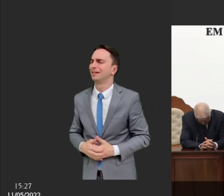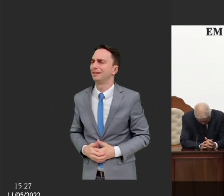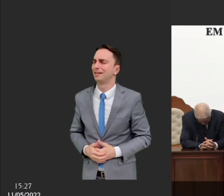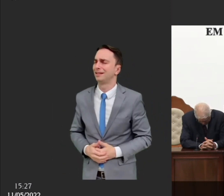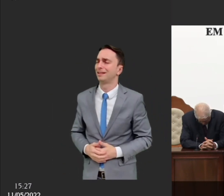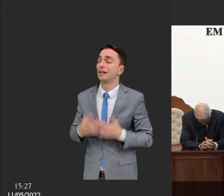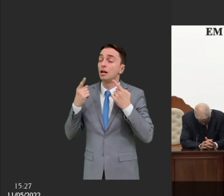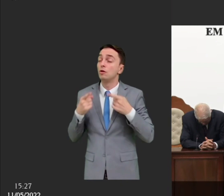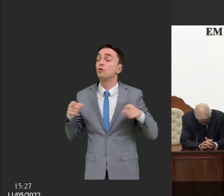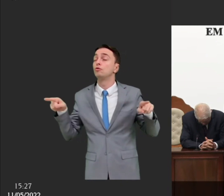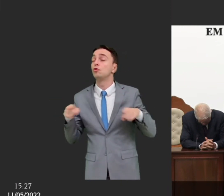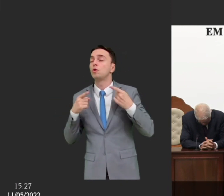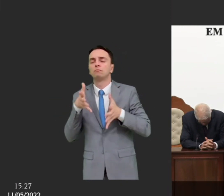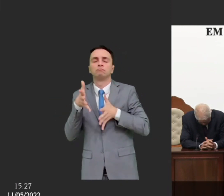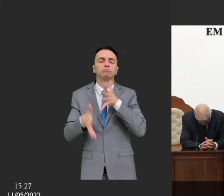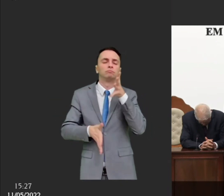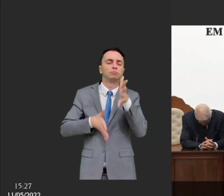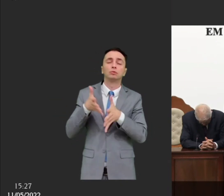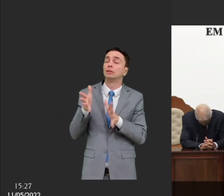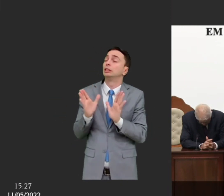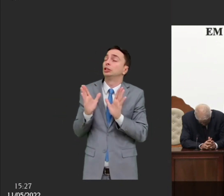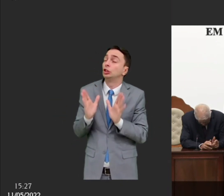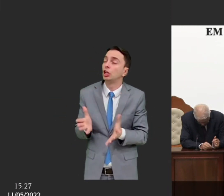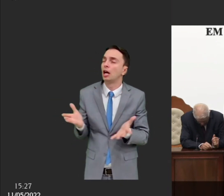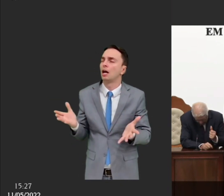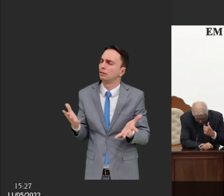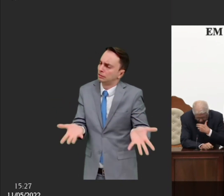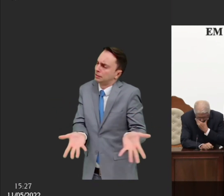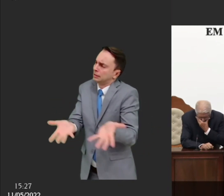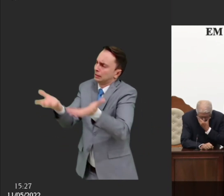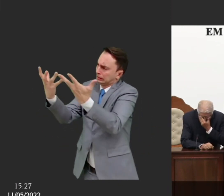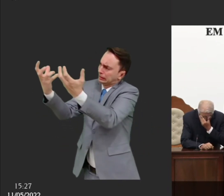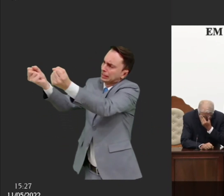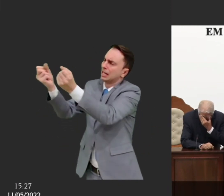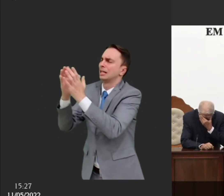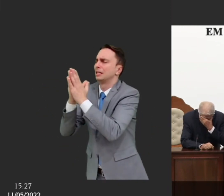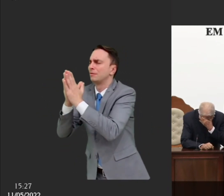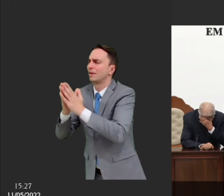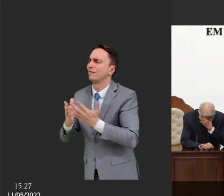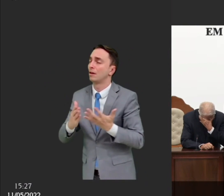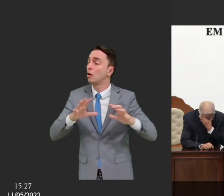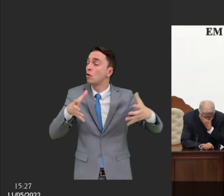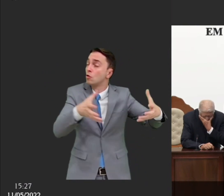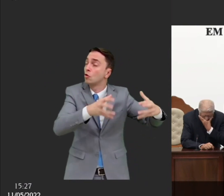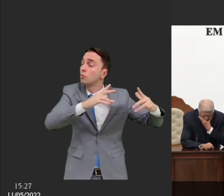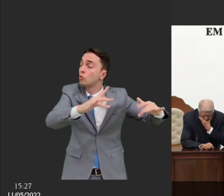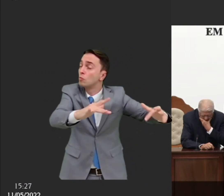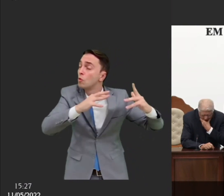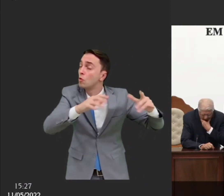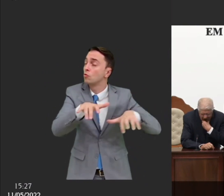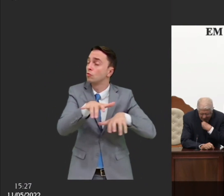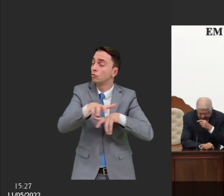entoados, em louvor ao teu santo nome. Bem, receba no teu reino de glória, destes músicos,